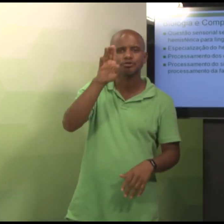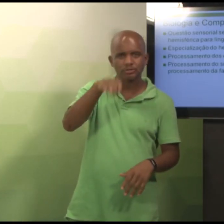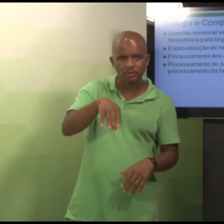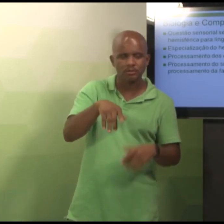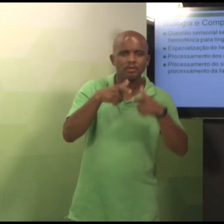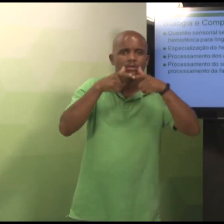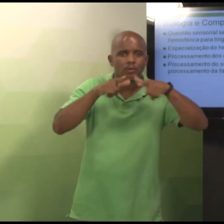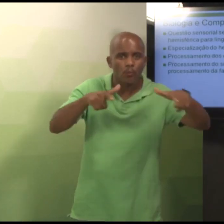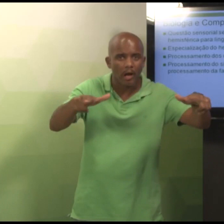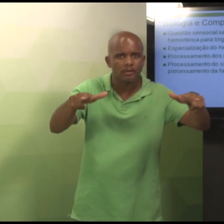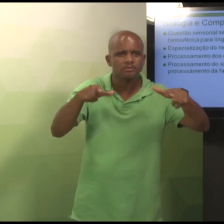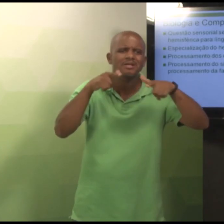a linguagem,